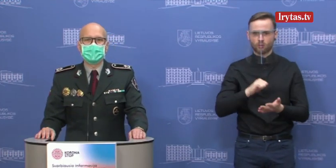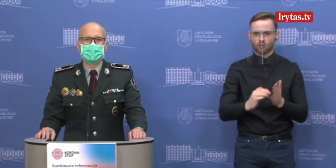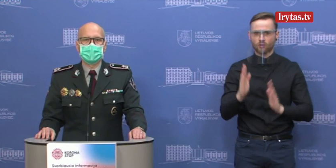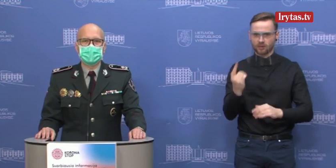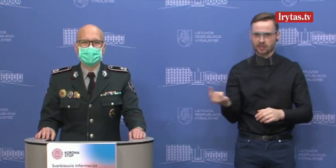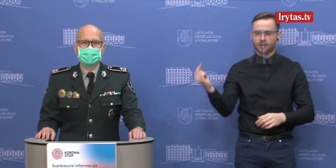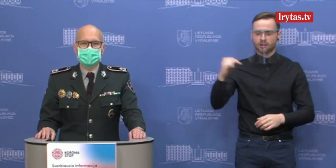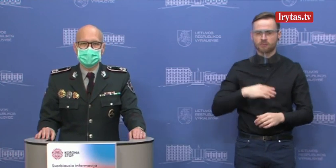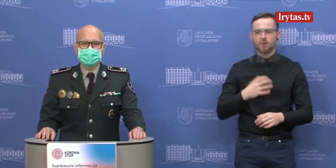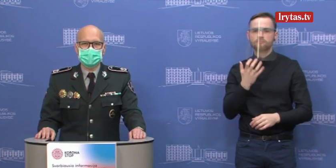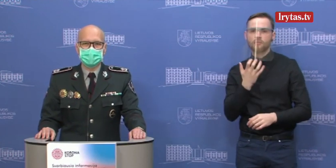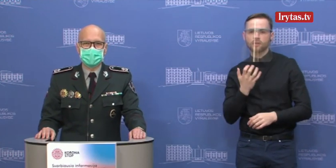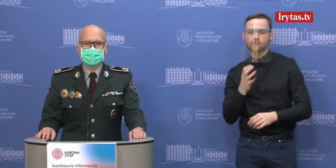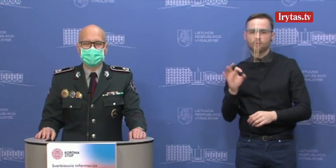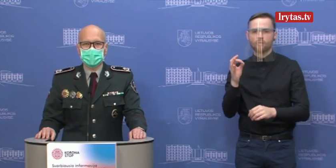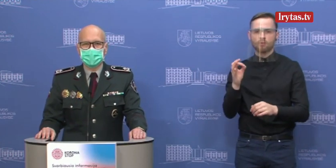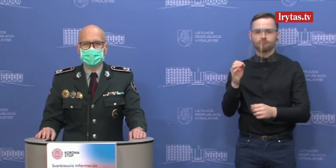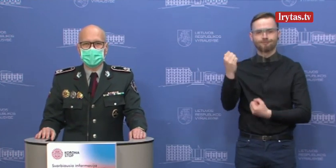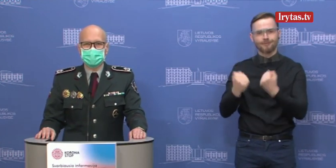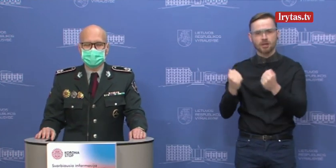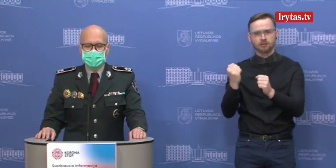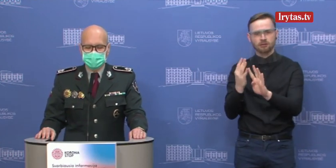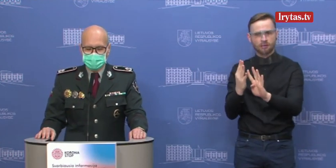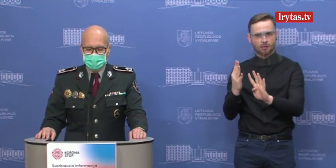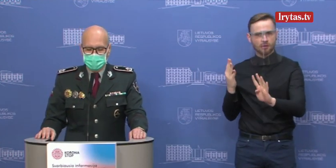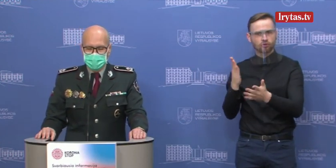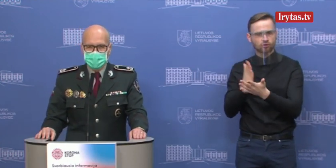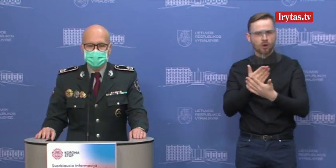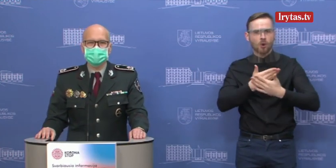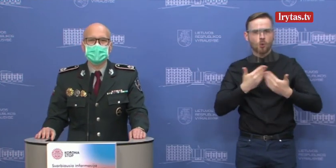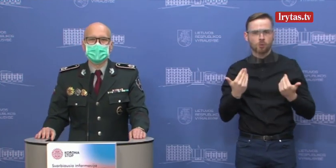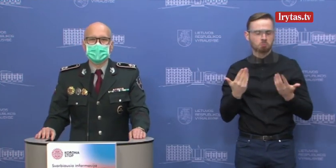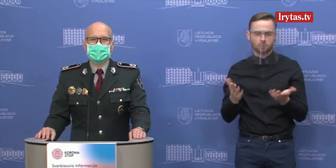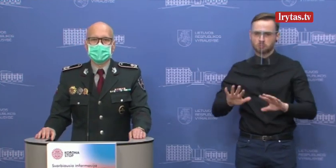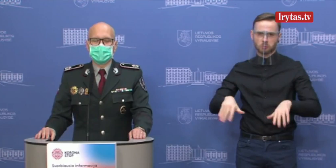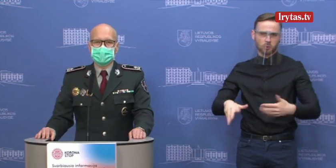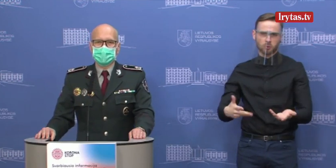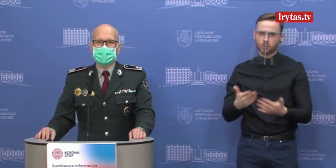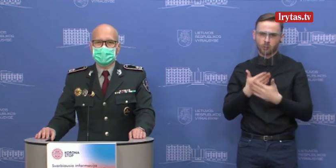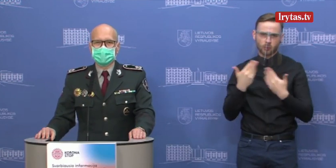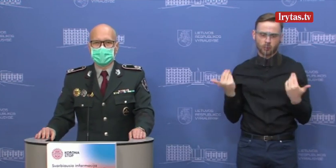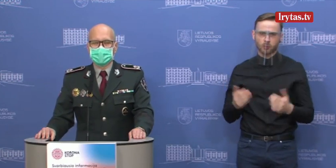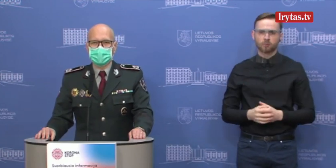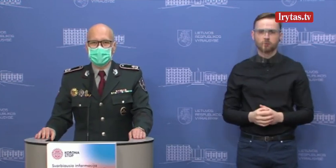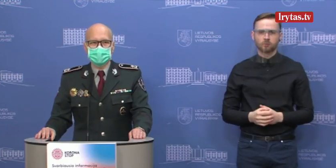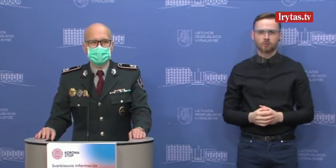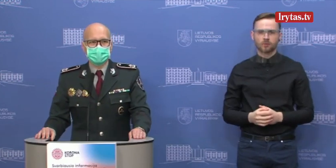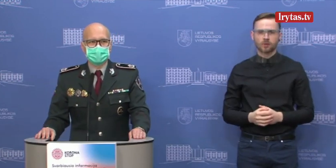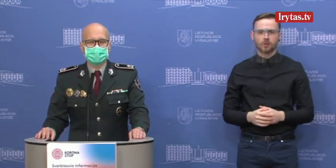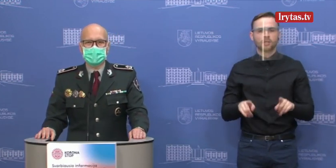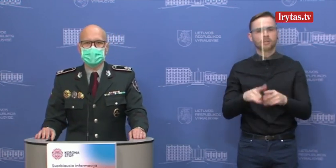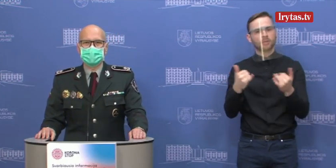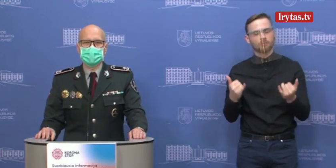pasidomėjau, eilių kol kas prie Latvijos sienos nėra. Tačiau mes ir toliau